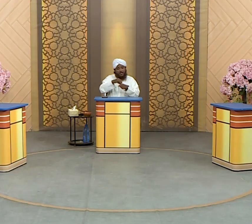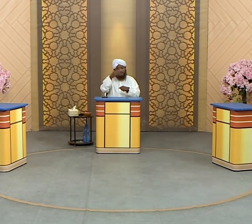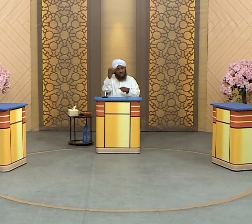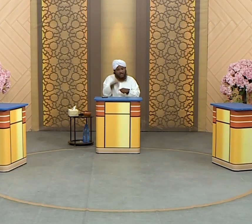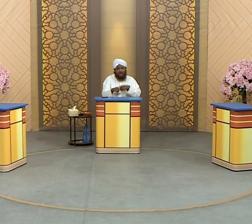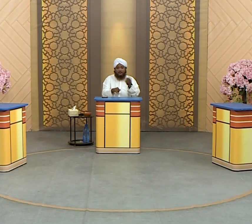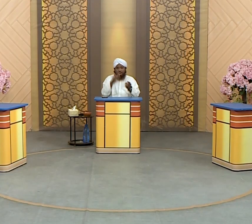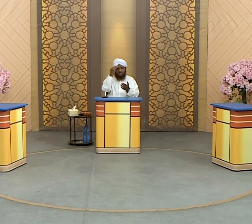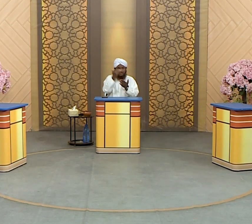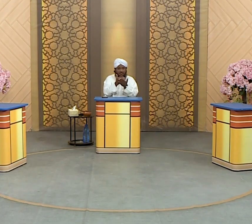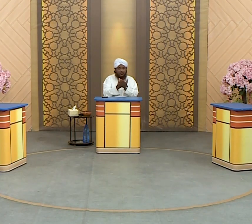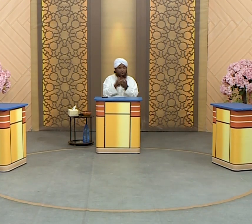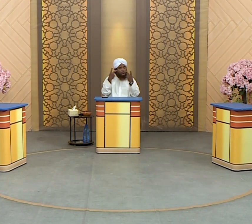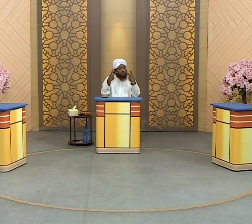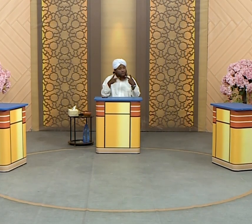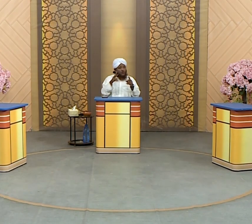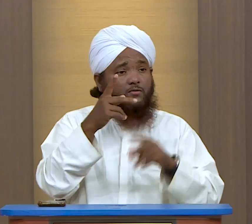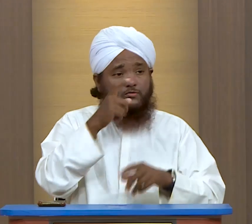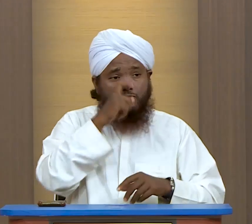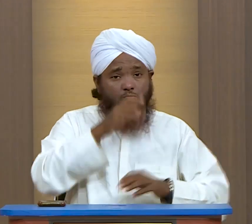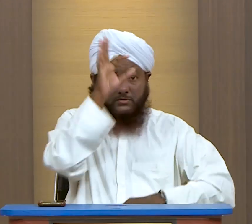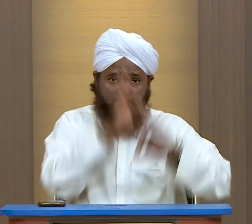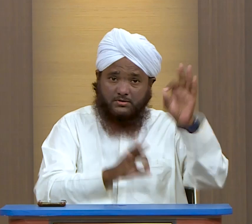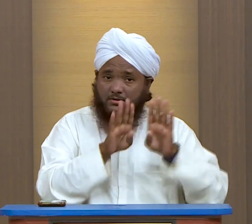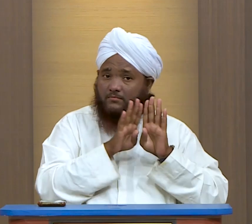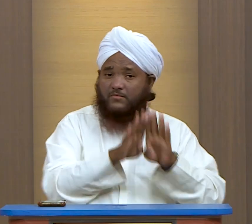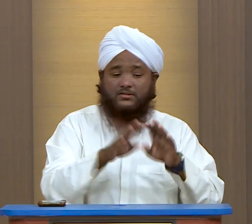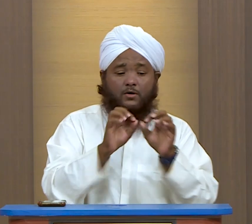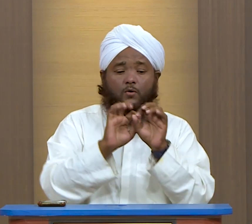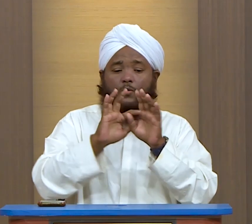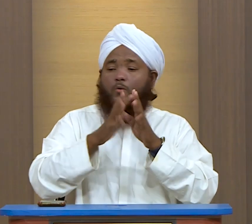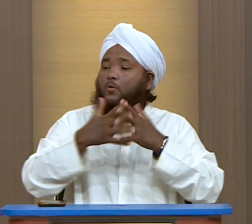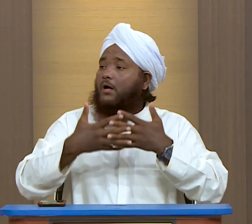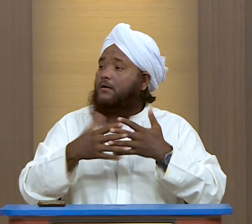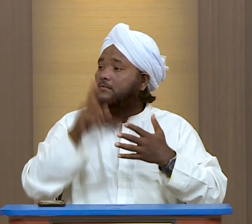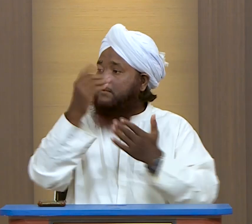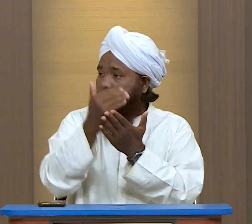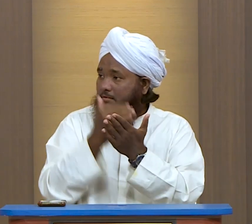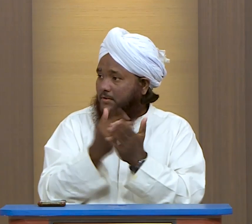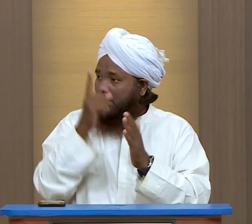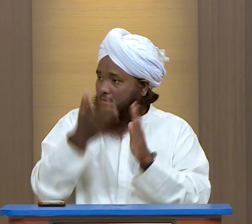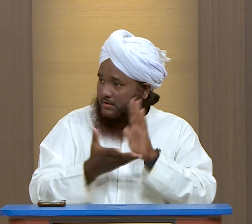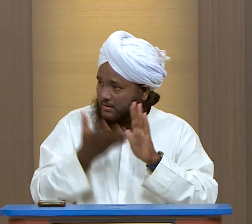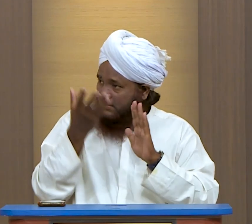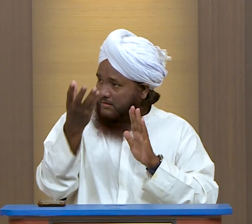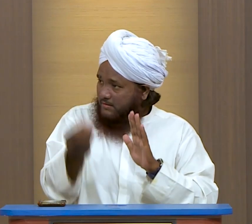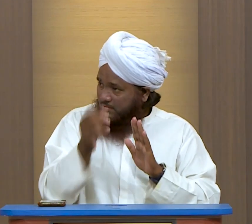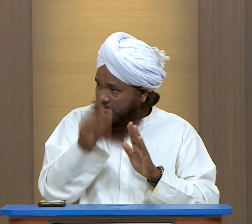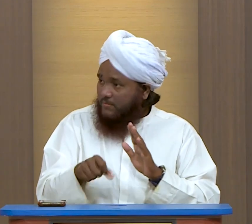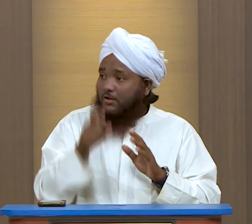نے اس سے بچنے کی بہت تاکید کی ہے۔ قرآن پاک نے کئی مقامات پر اس کی مذمت بیان فرمائی اور جھوٹ بولنے والوں